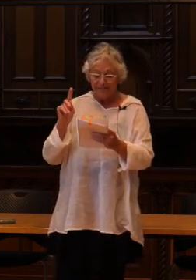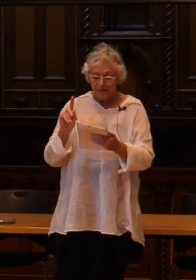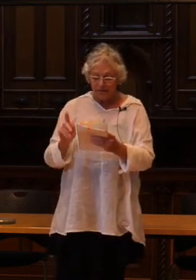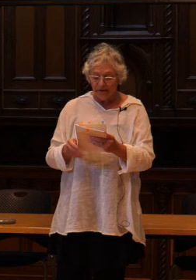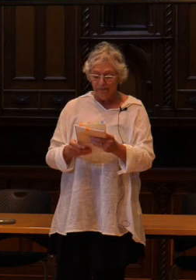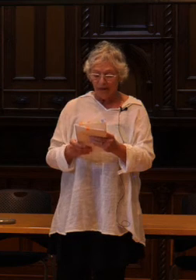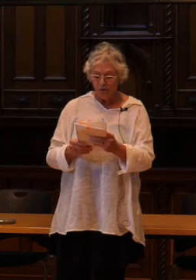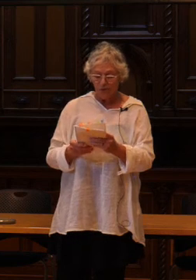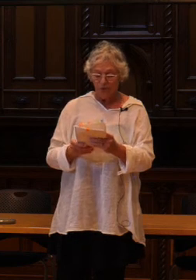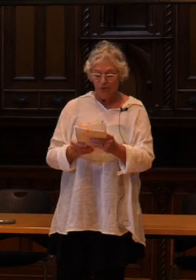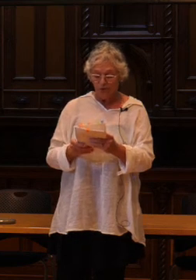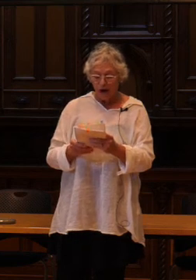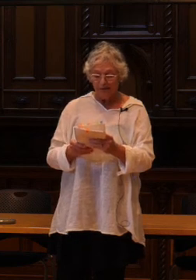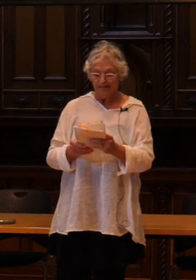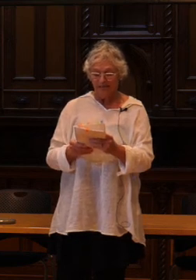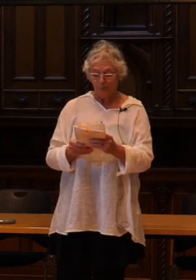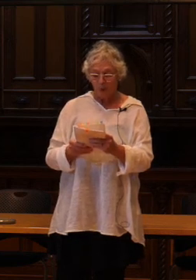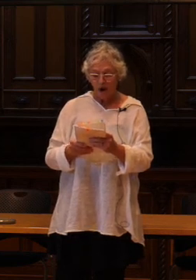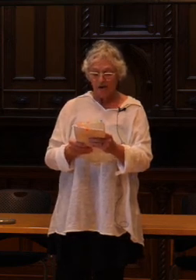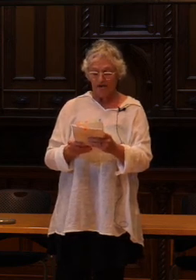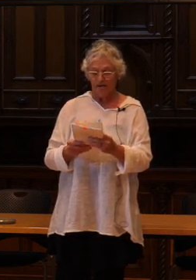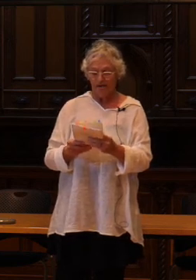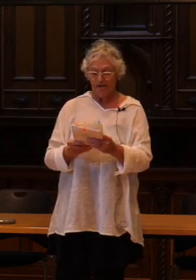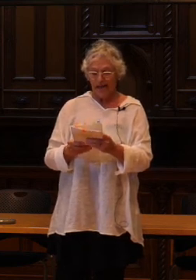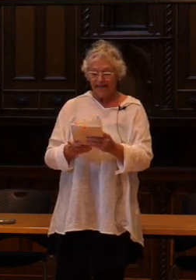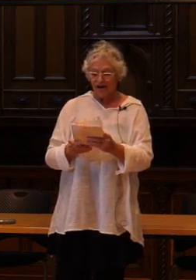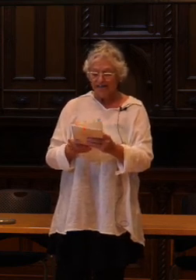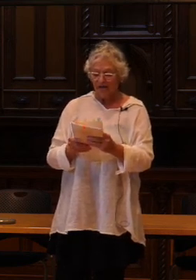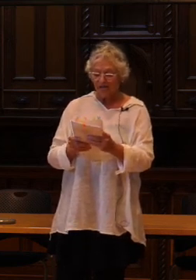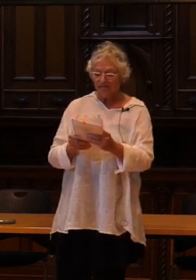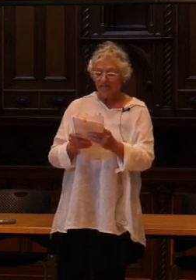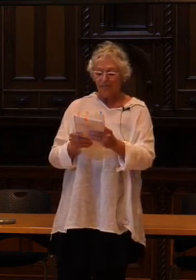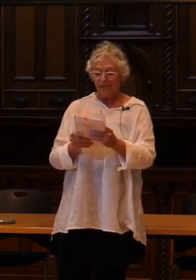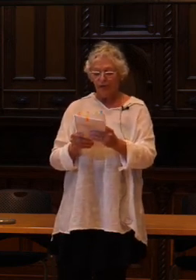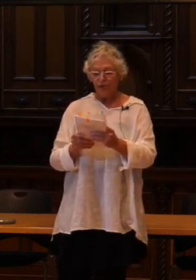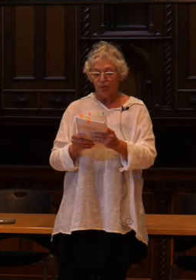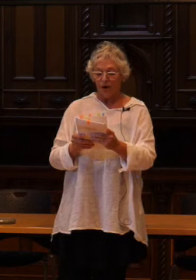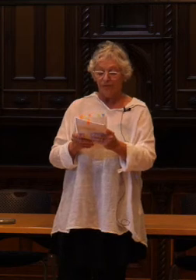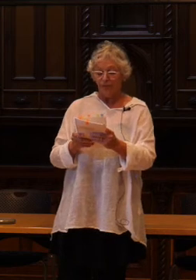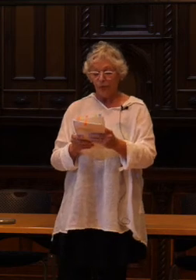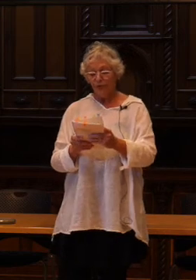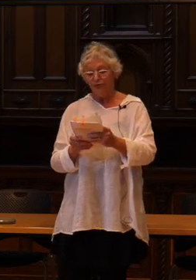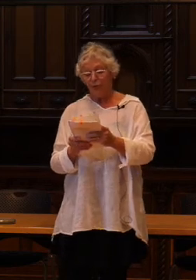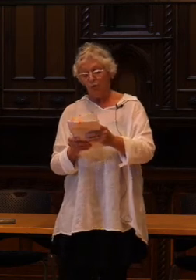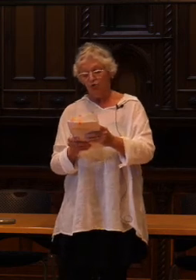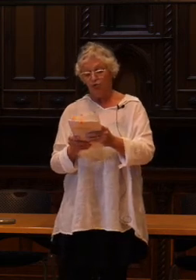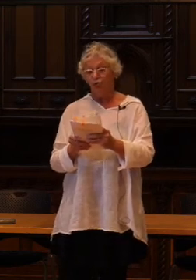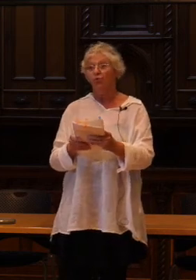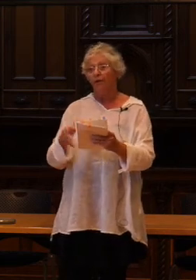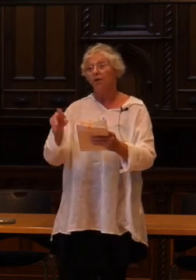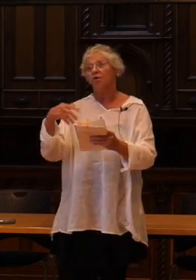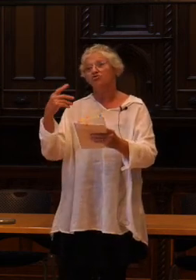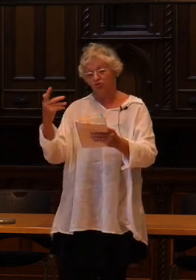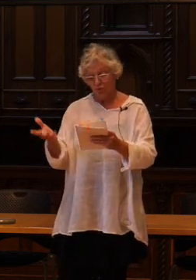et présenter ma goutte de joie, d'espoir, quand les handicapés ne sont pas fous, idiots,